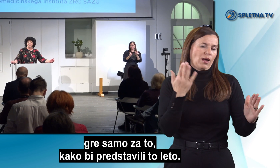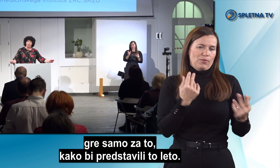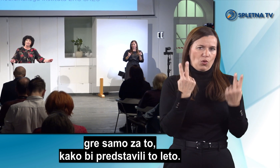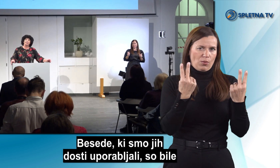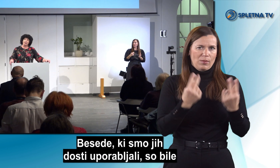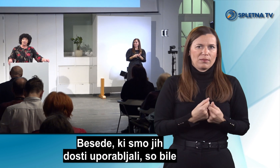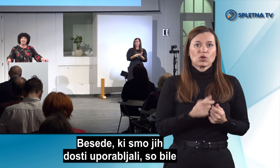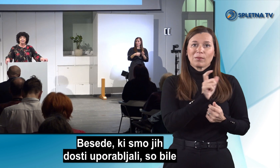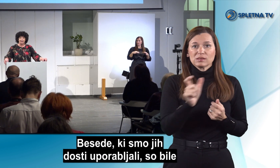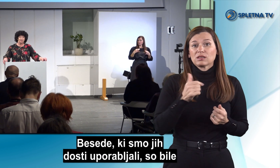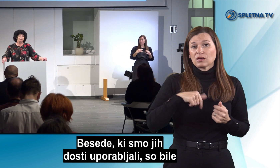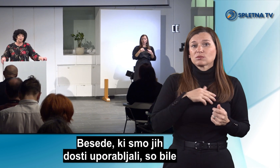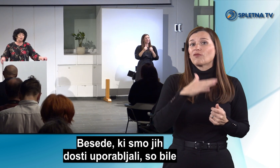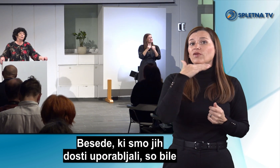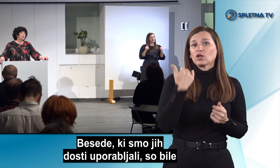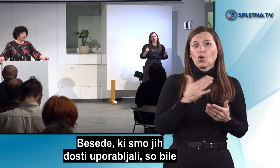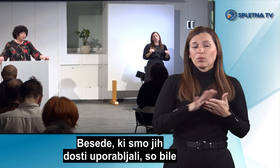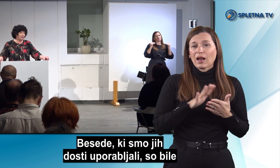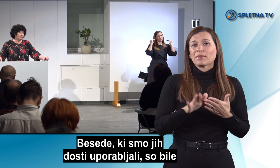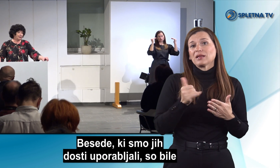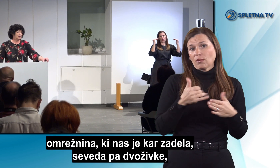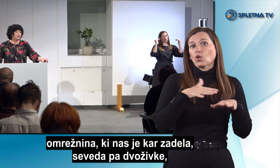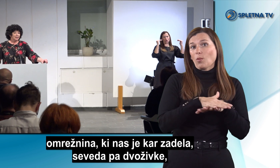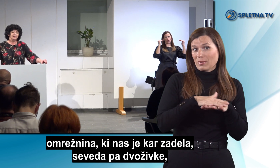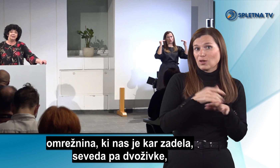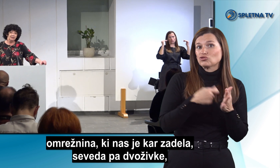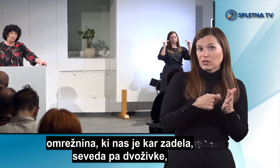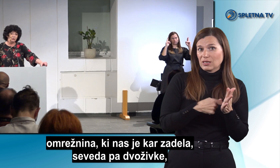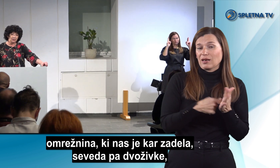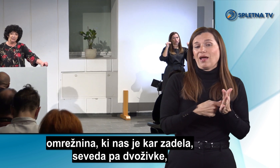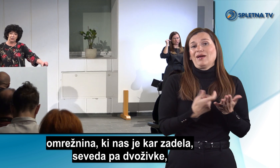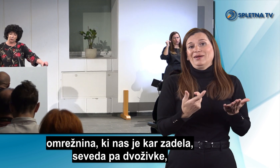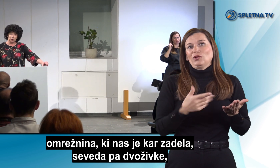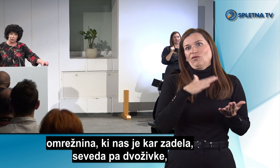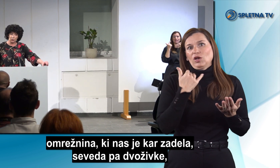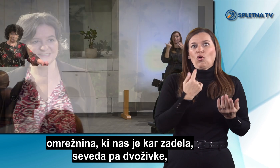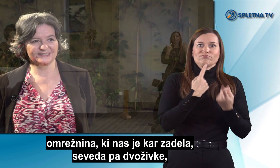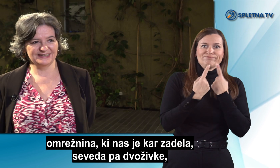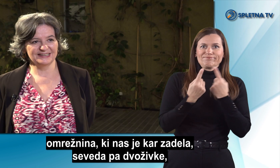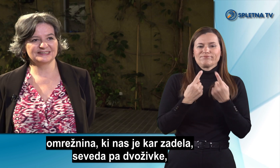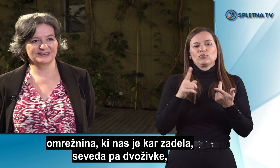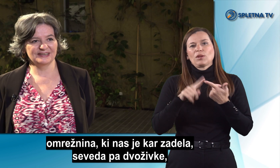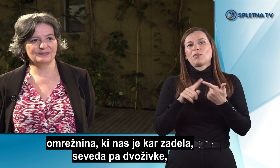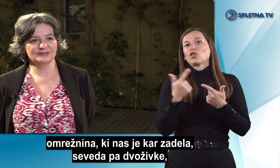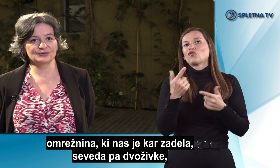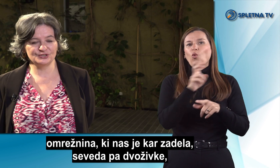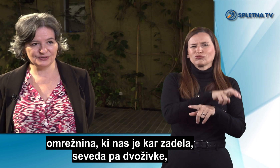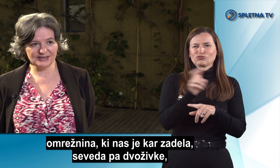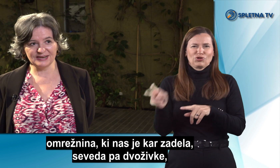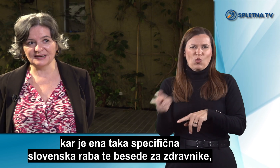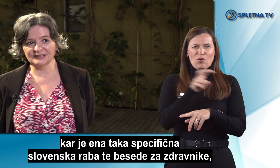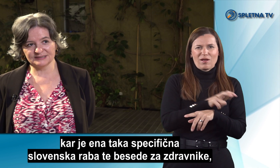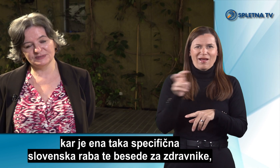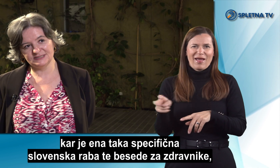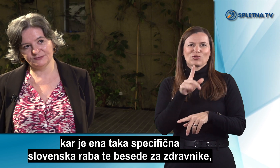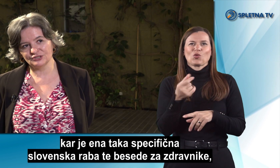leto. Besede, ki smo jih dosti uporabljali, so bile omrežnina, ki nas je kar zadela seveda, pa dvoživke,